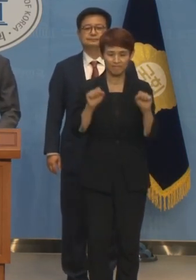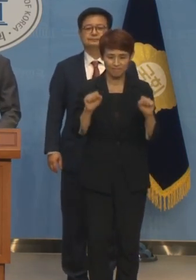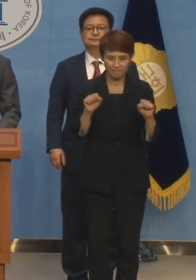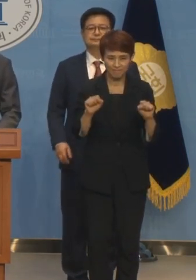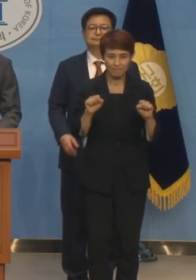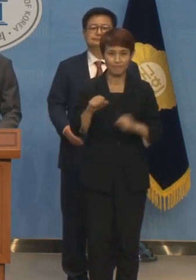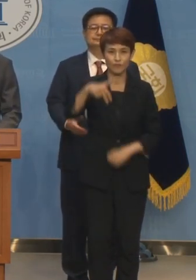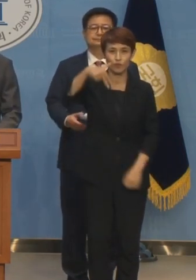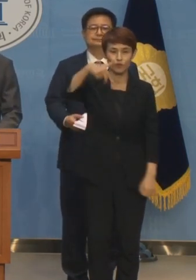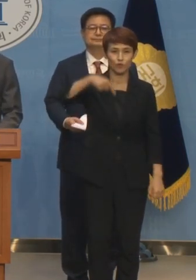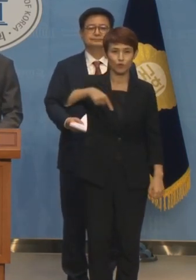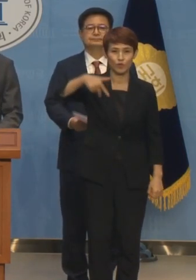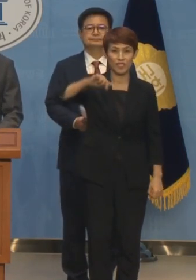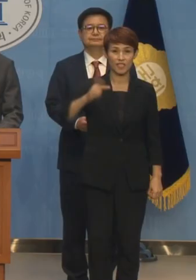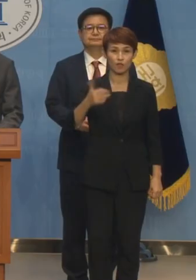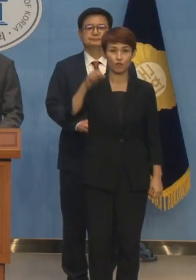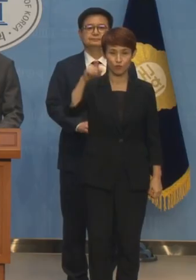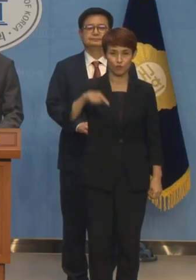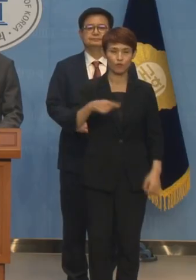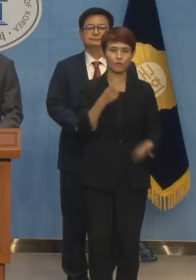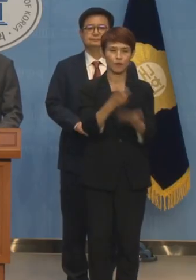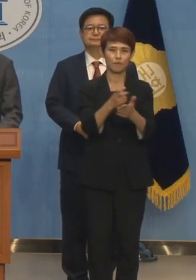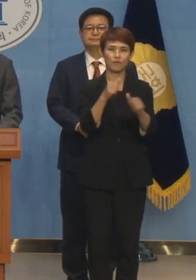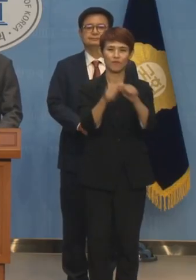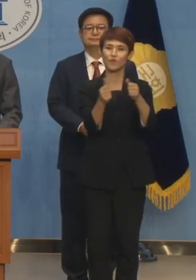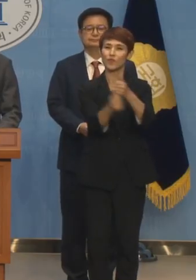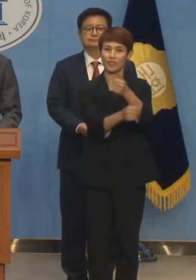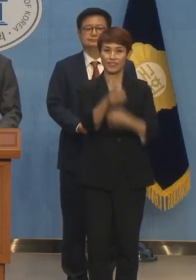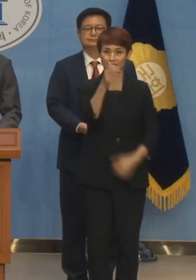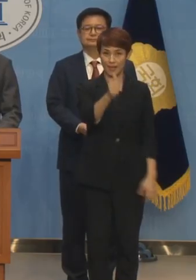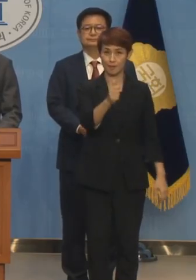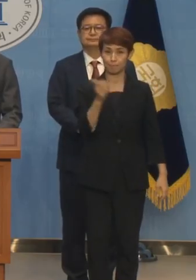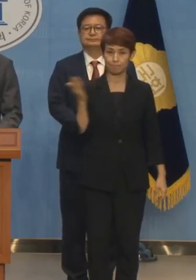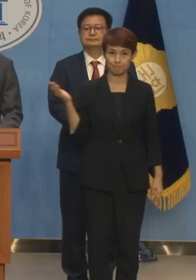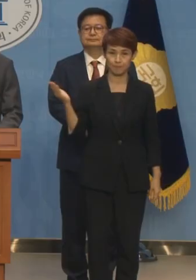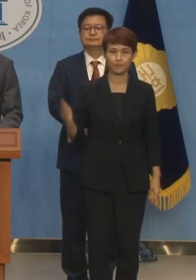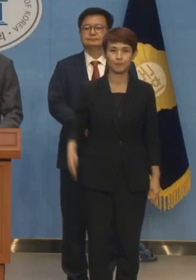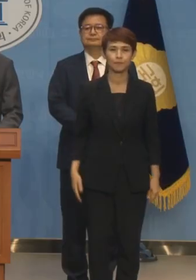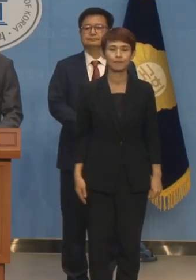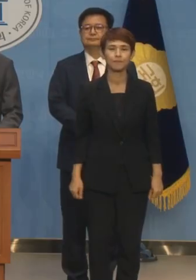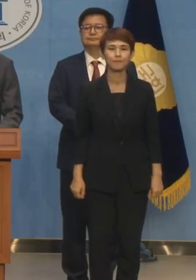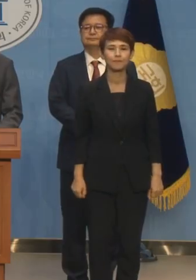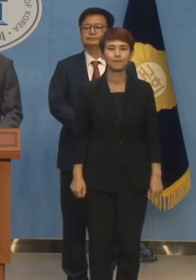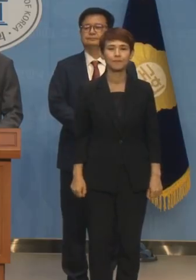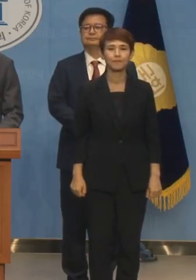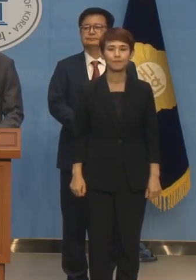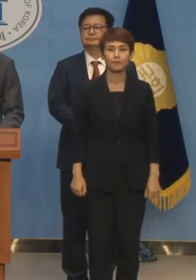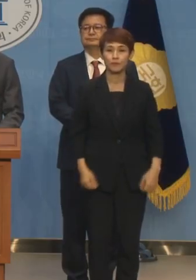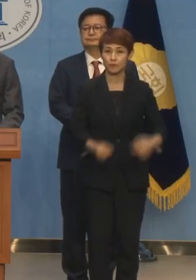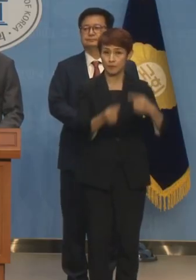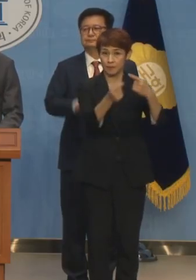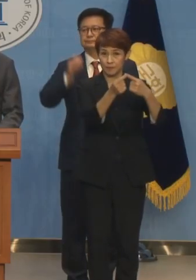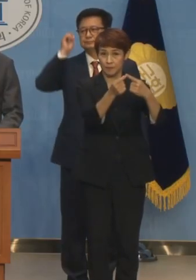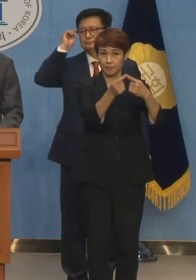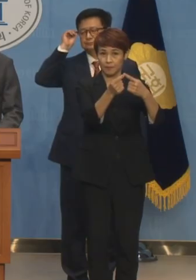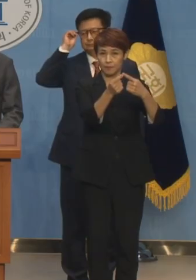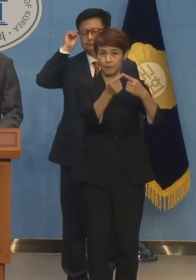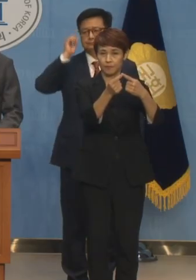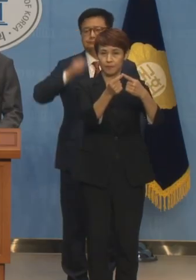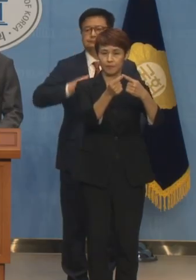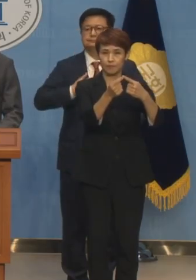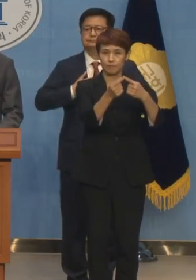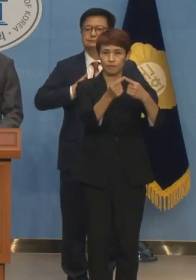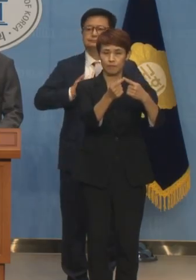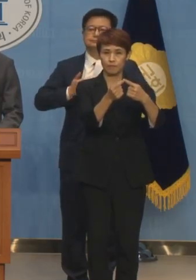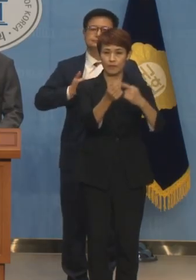안녕하십니까. 주진우 국민의힘 법률자문위원장입니다. 두 가지를 차례로 짚어보겠습니다. 첫째,